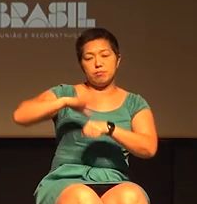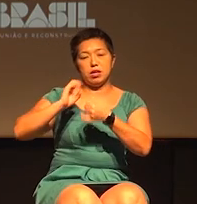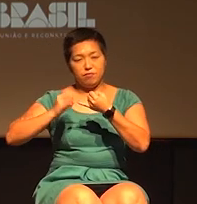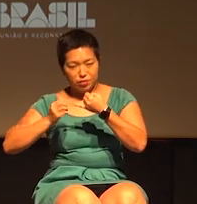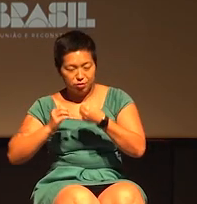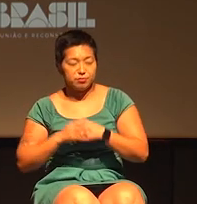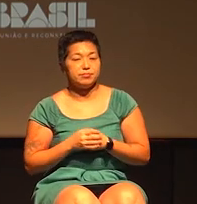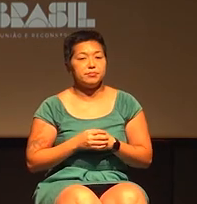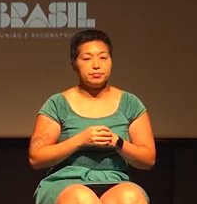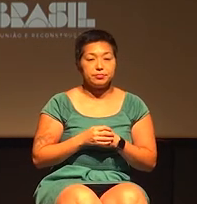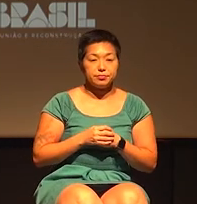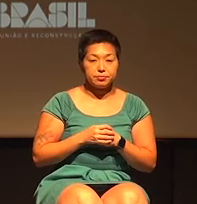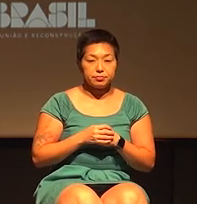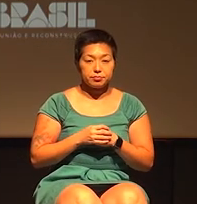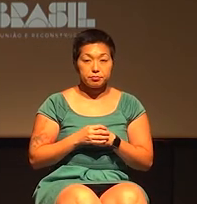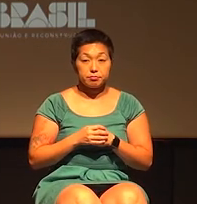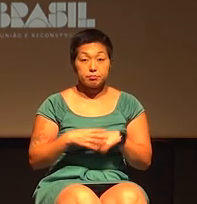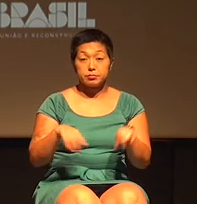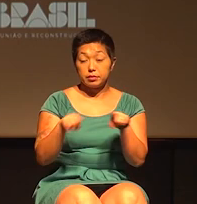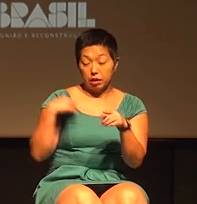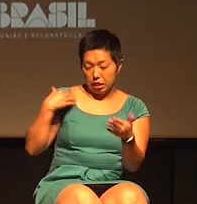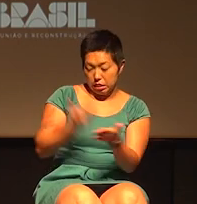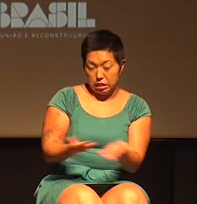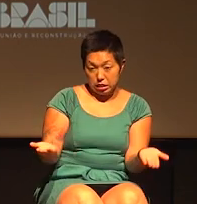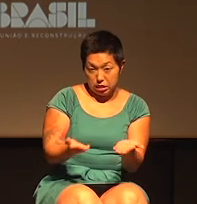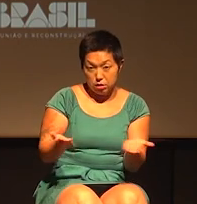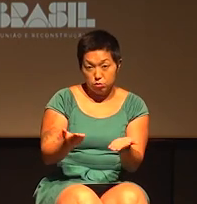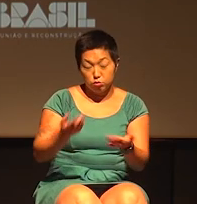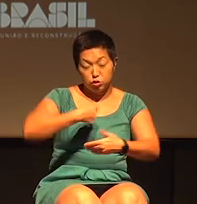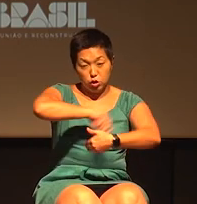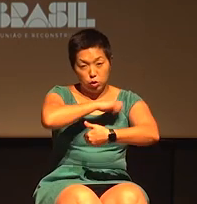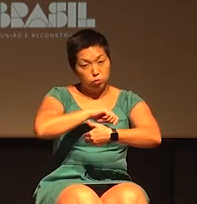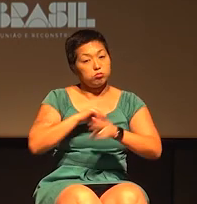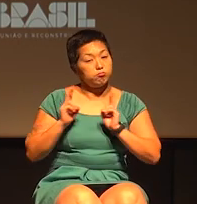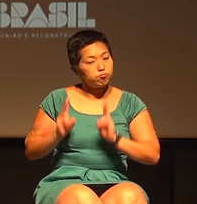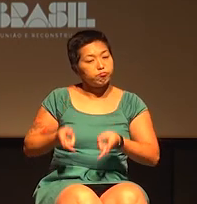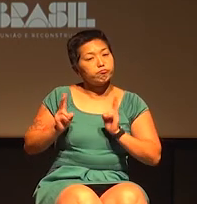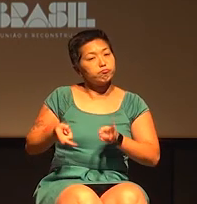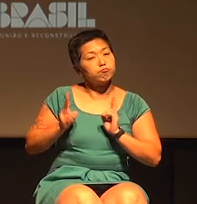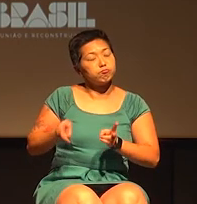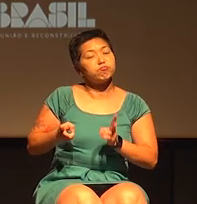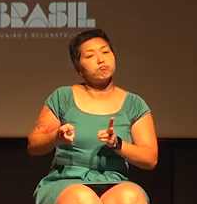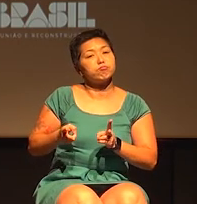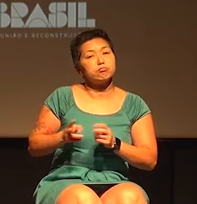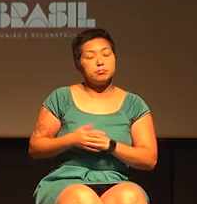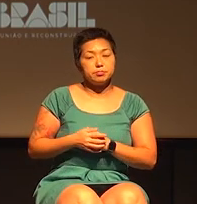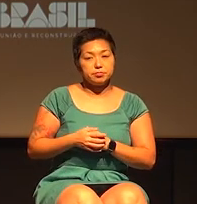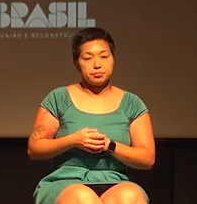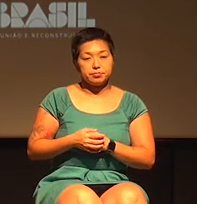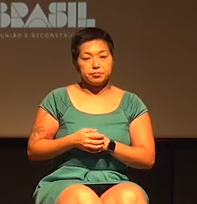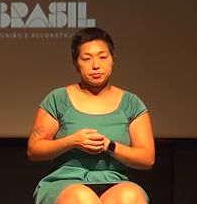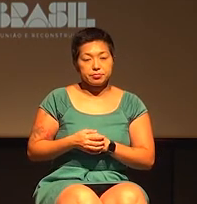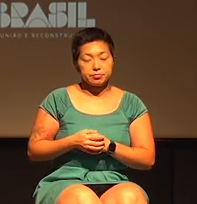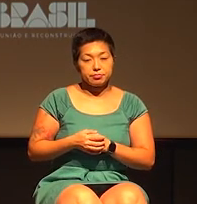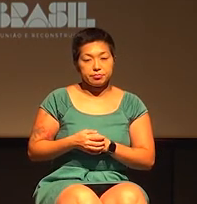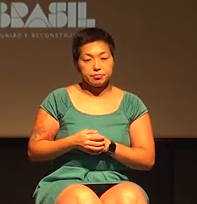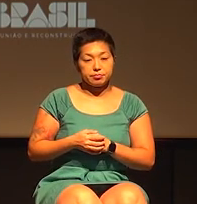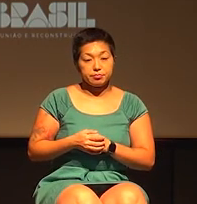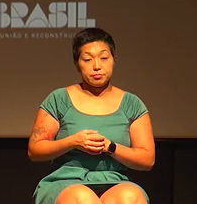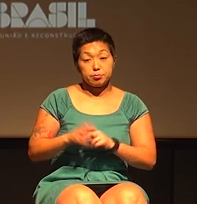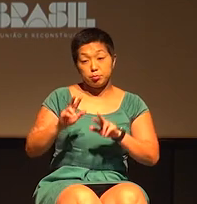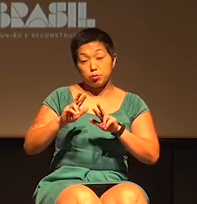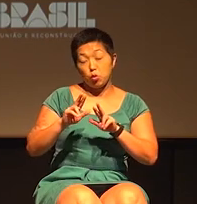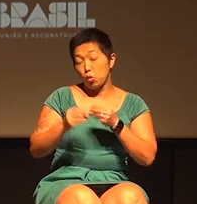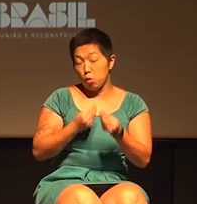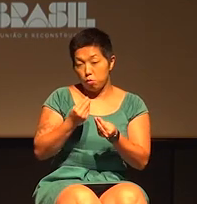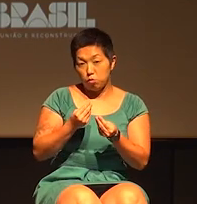jeito e até hoje a cozinha se Manteve por meio de das doações